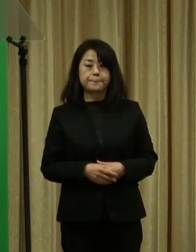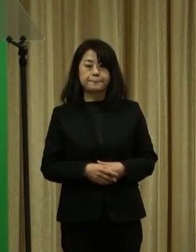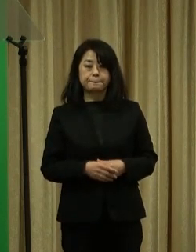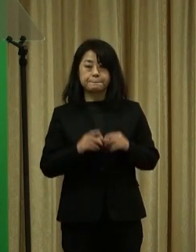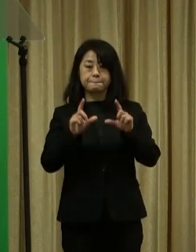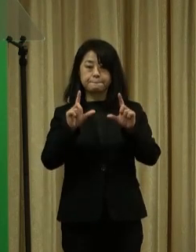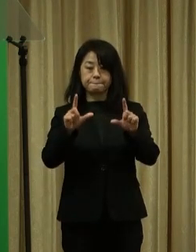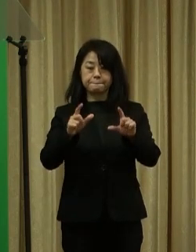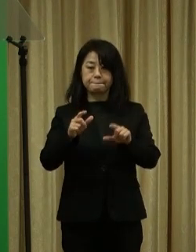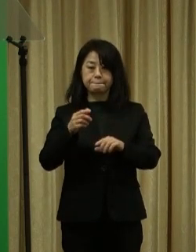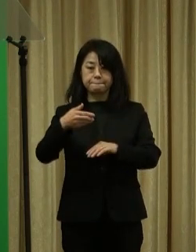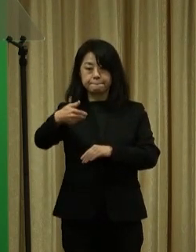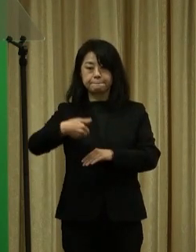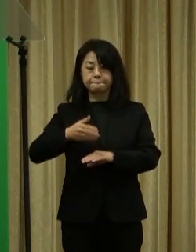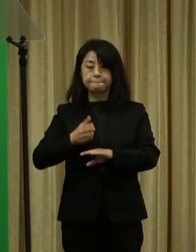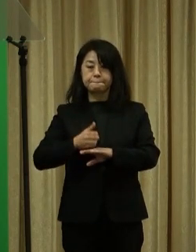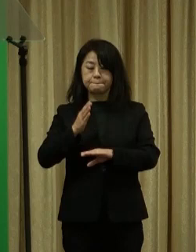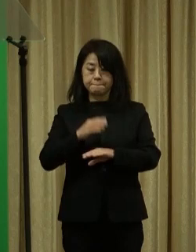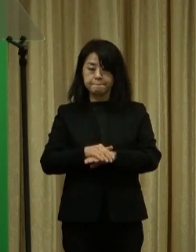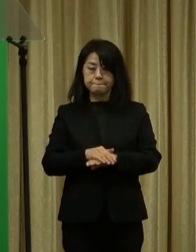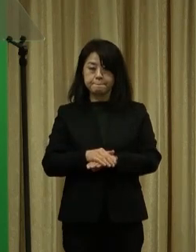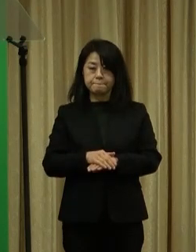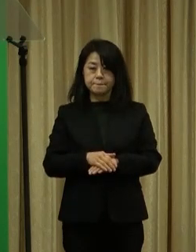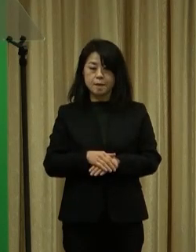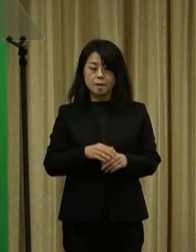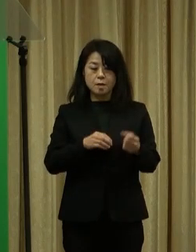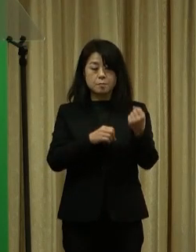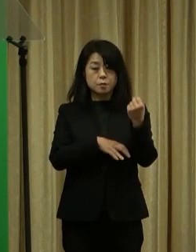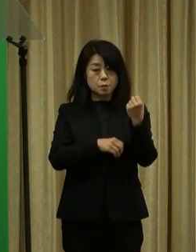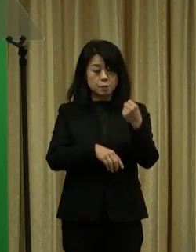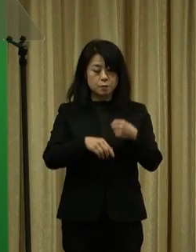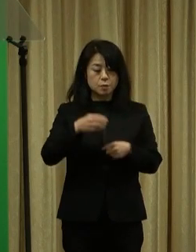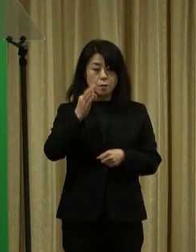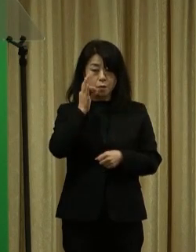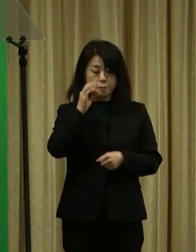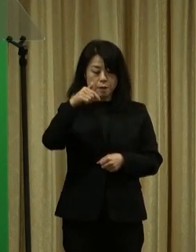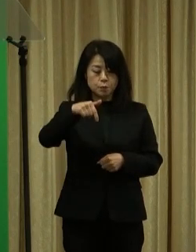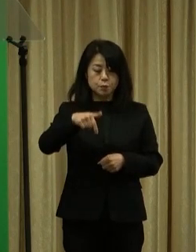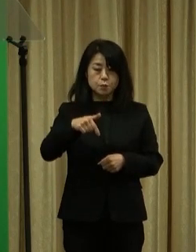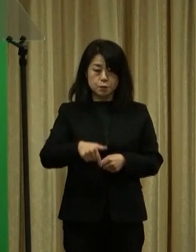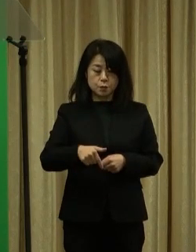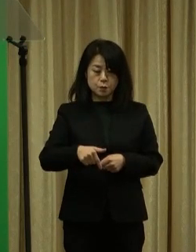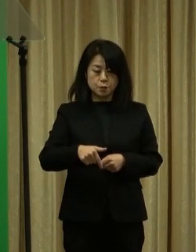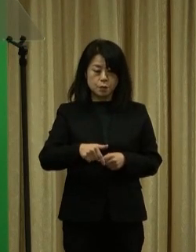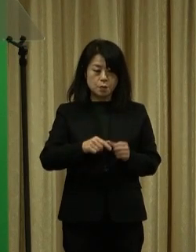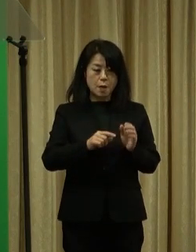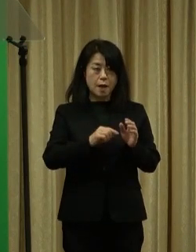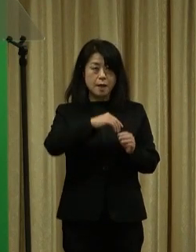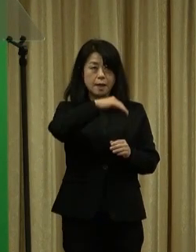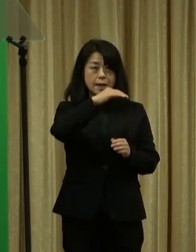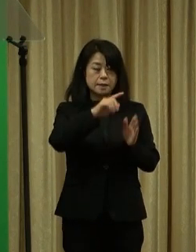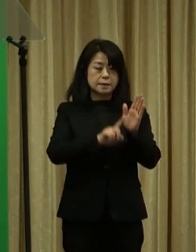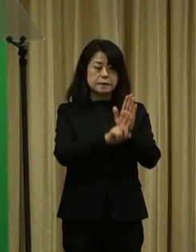はい、ありがとうございます。もともとフフという品種は、この気候変動を見越してま